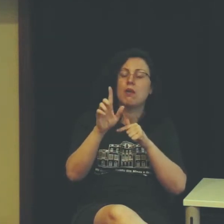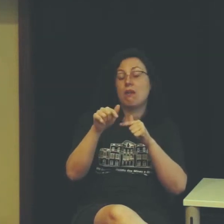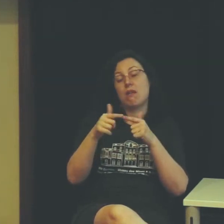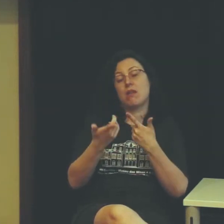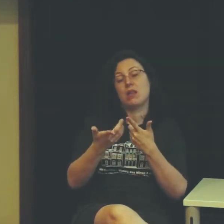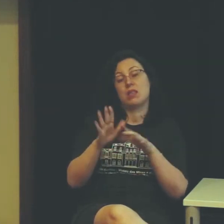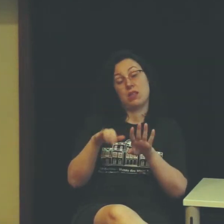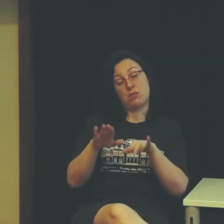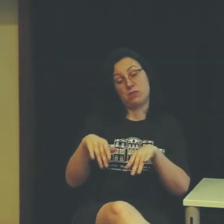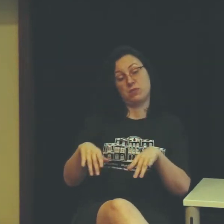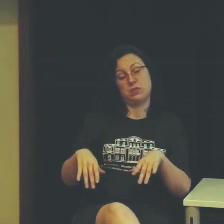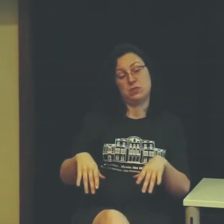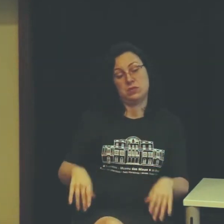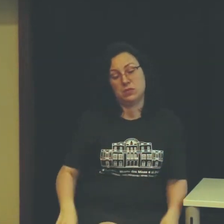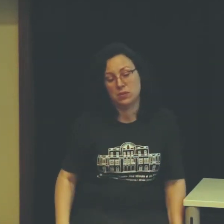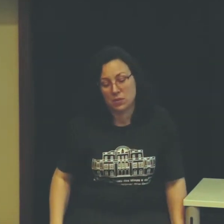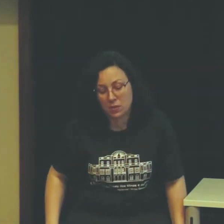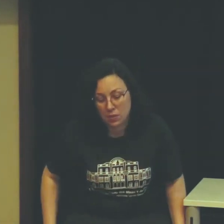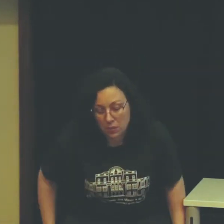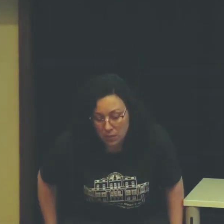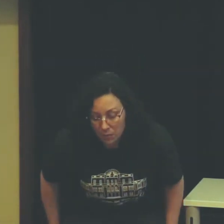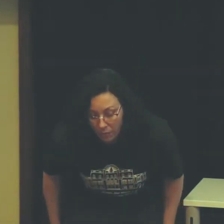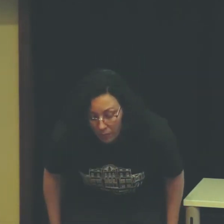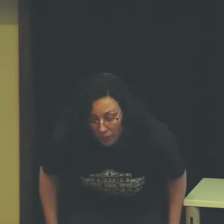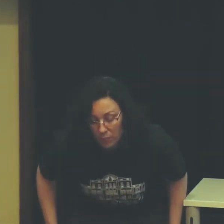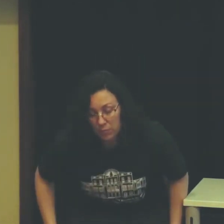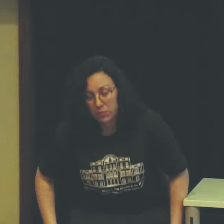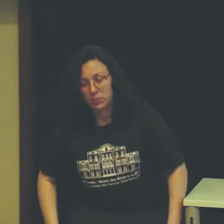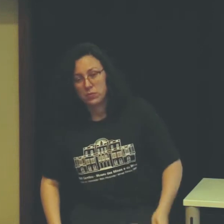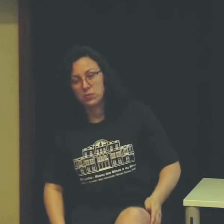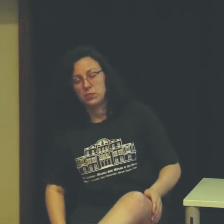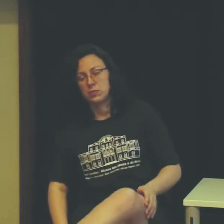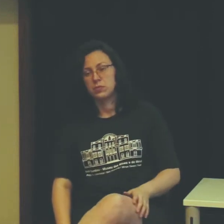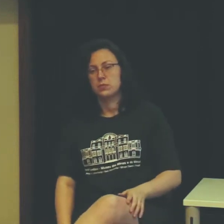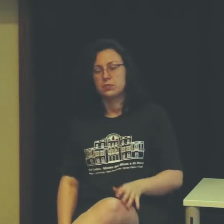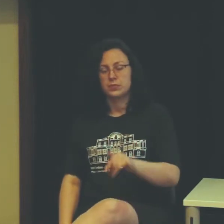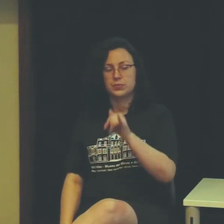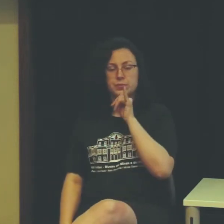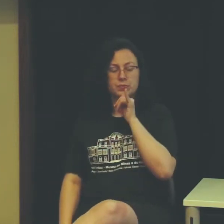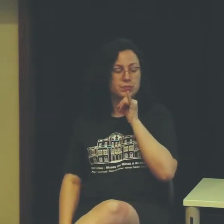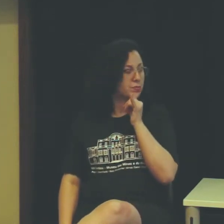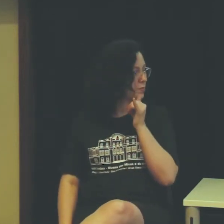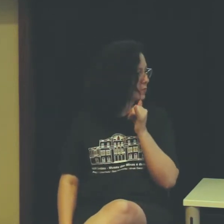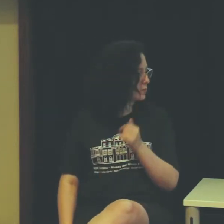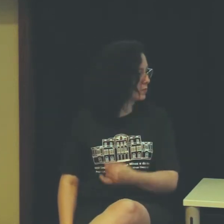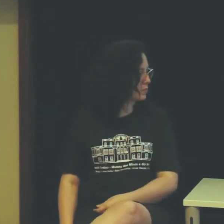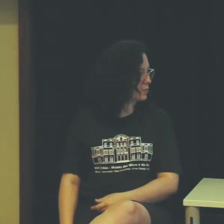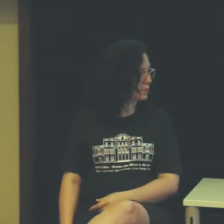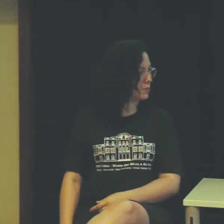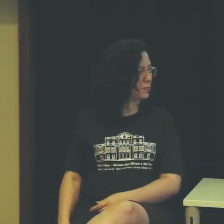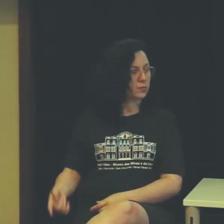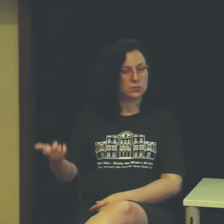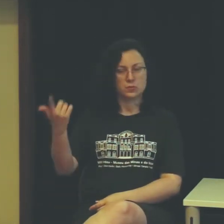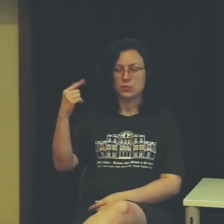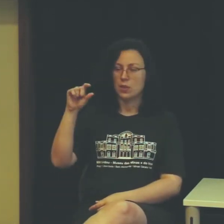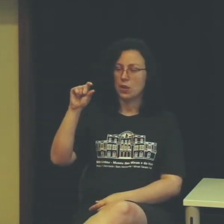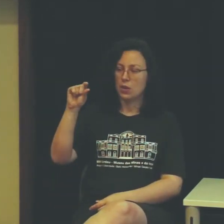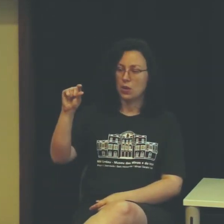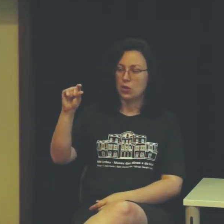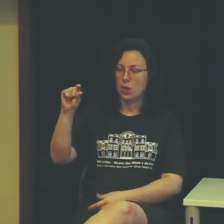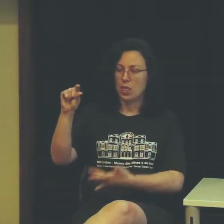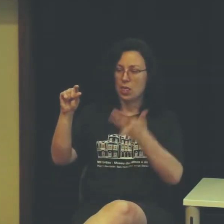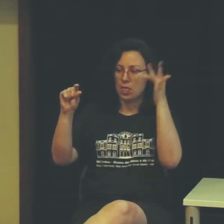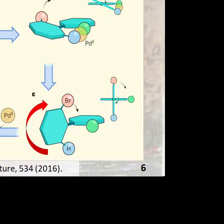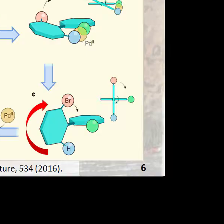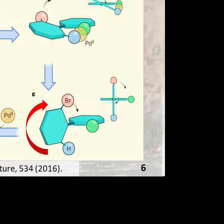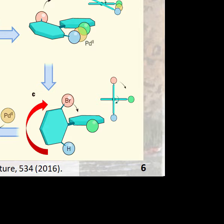prováveis atores que conseguem fazer esse tipo de ação. Só para vocês terem ideia, olha só. Essa é uma molécula orgânica, que a